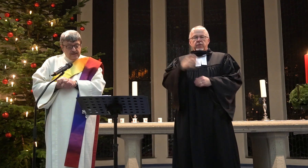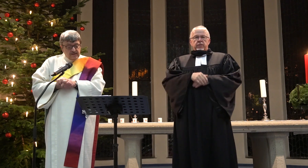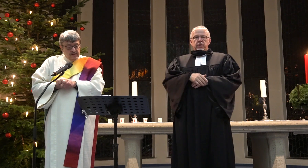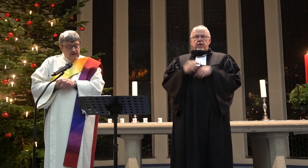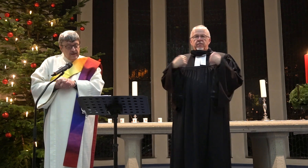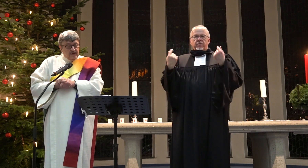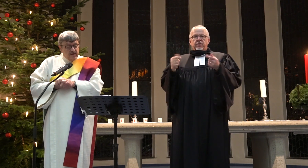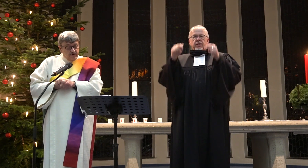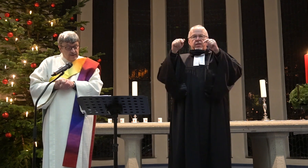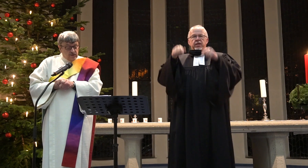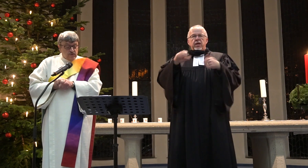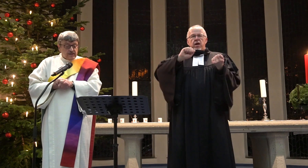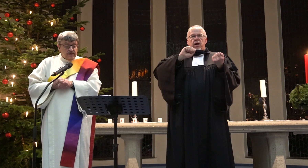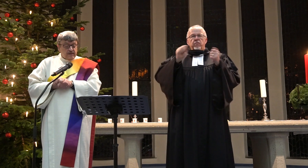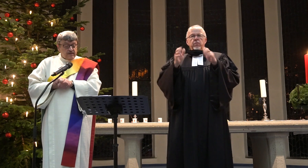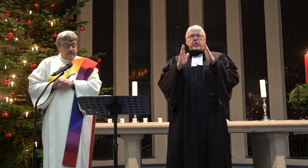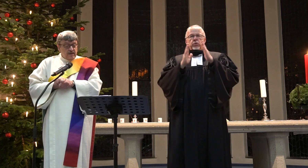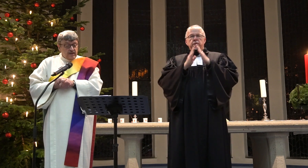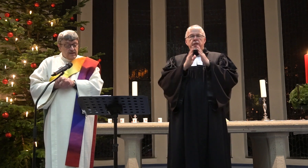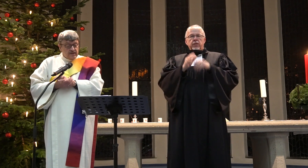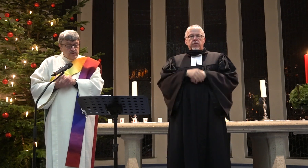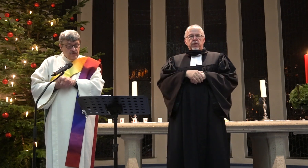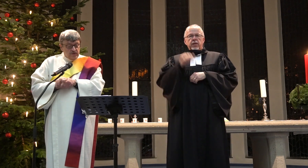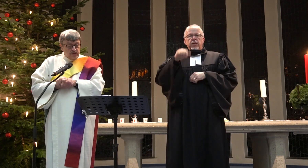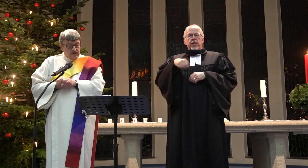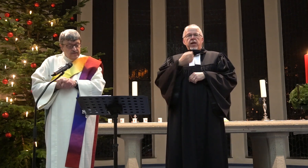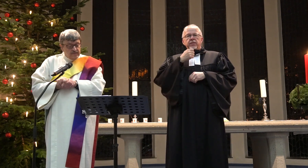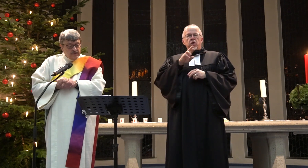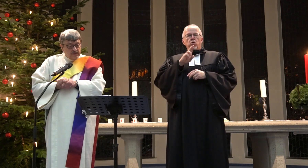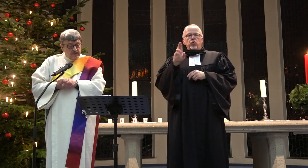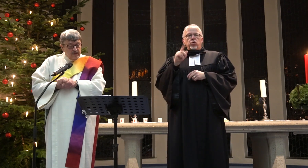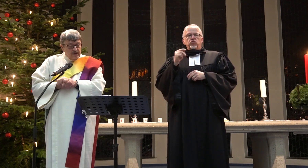wir sind in der Reformationskirche in Essen-Rüttenscheid.